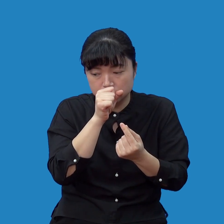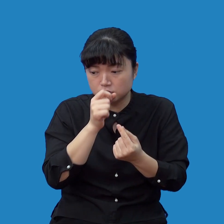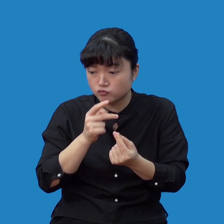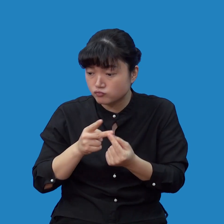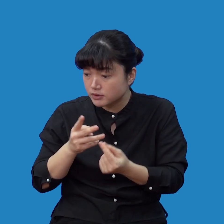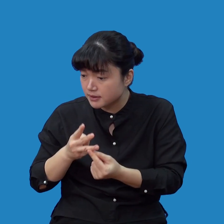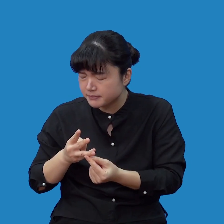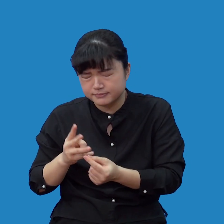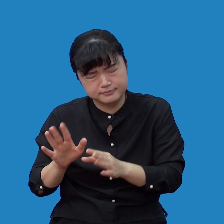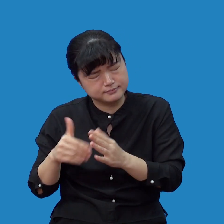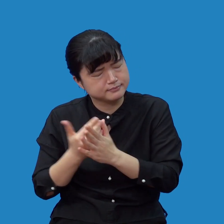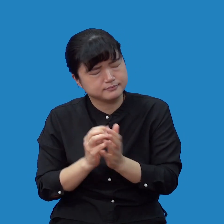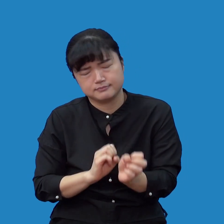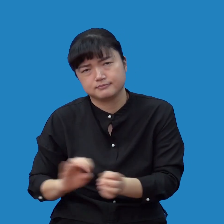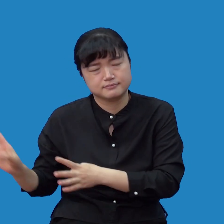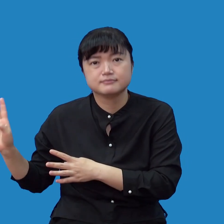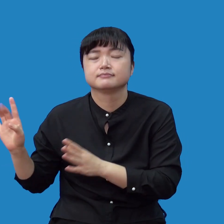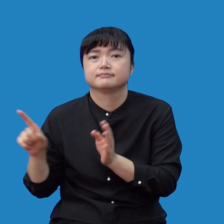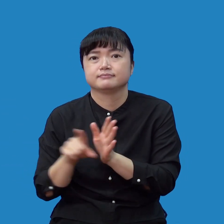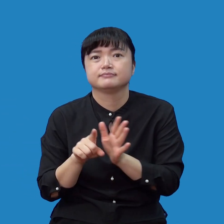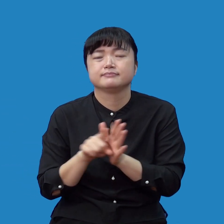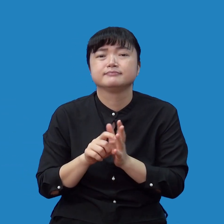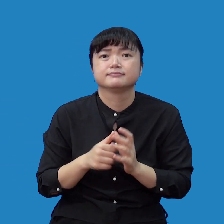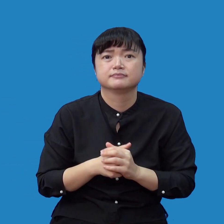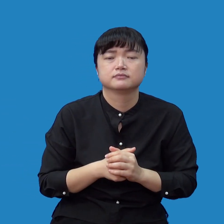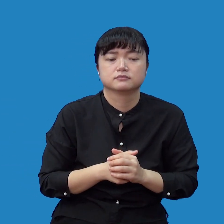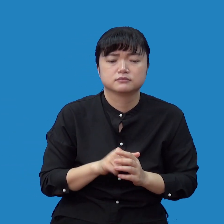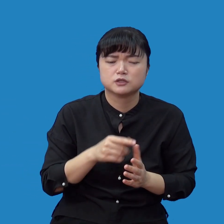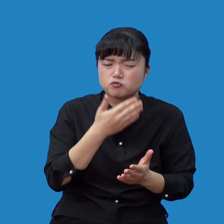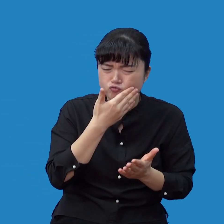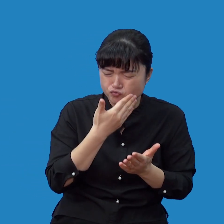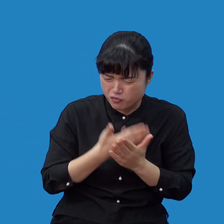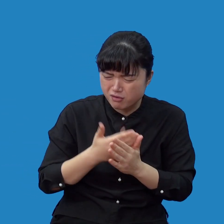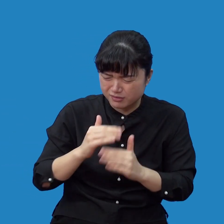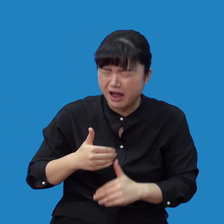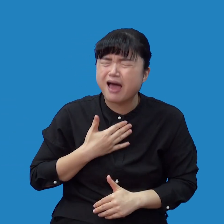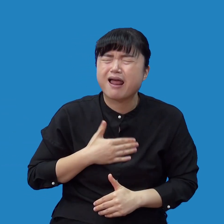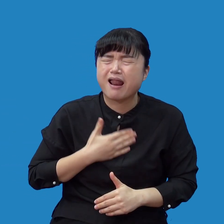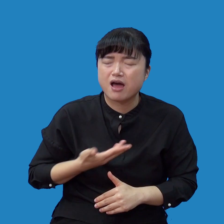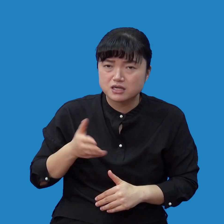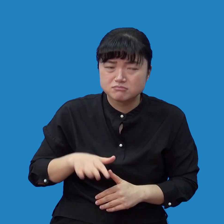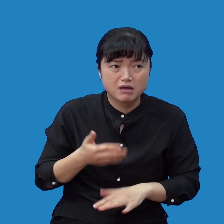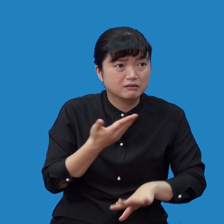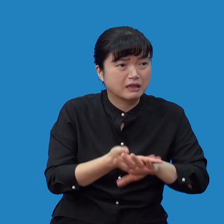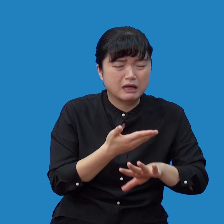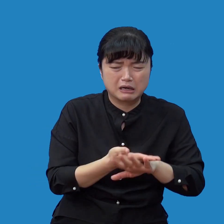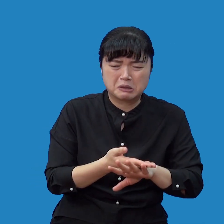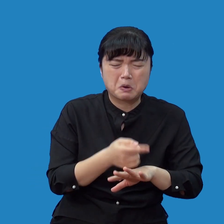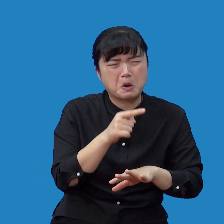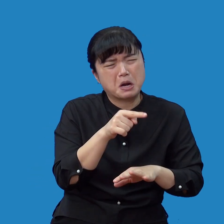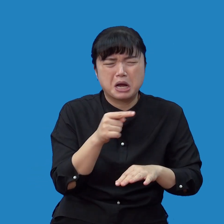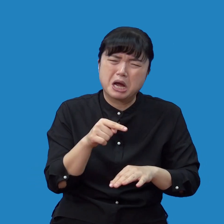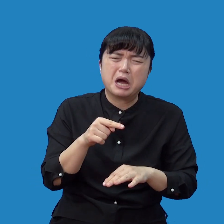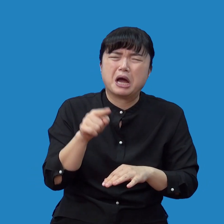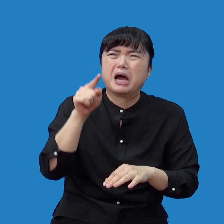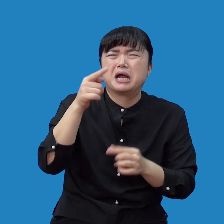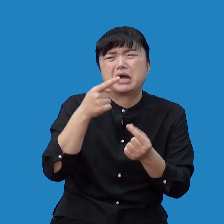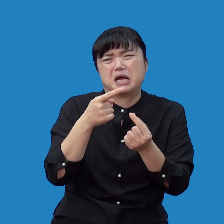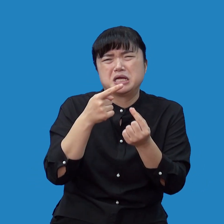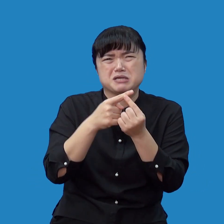것입니다. 내가 중요한 것 알겠는데 그것 때문에 다른 거 포기하지 못한다. 그것은 믿음이